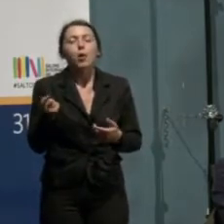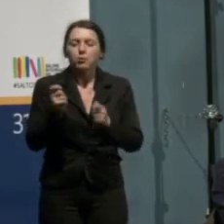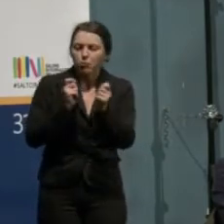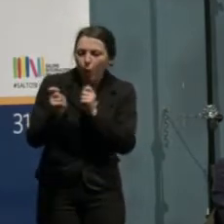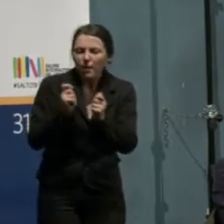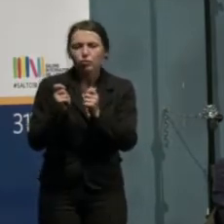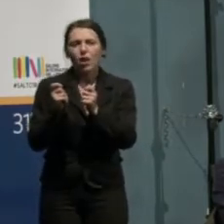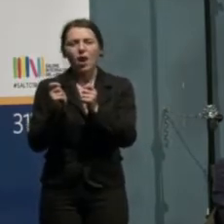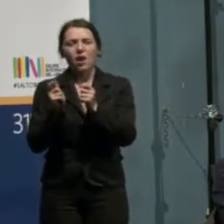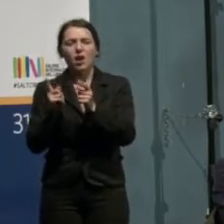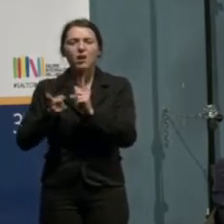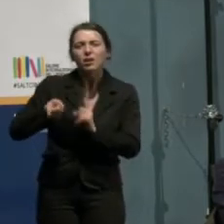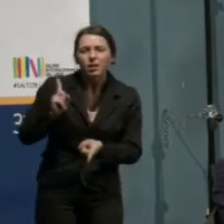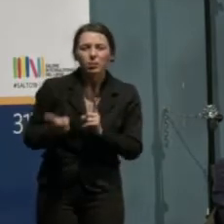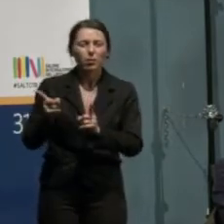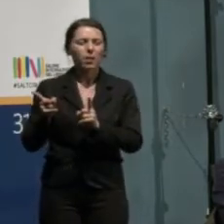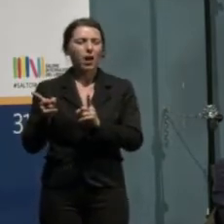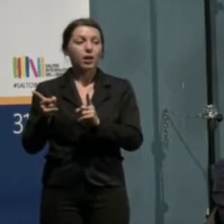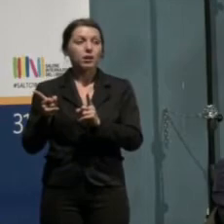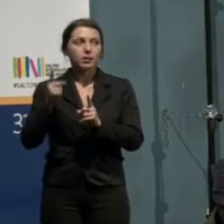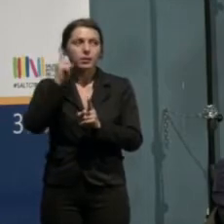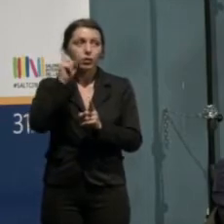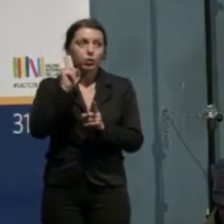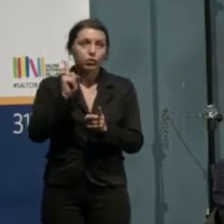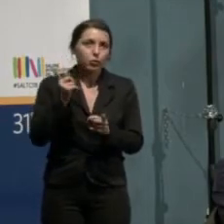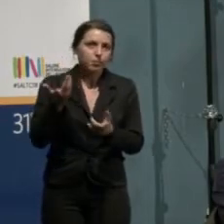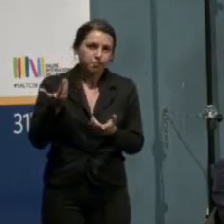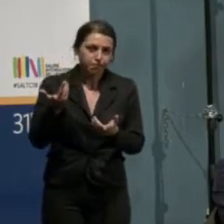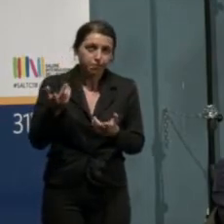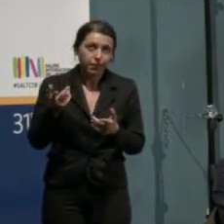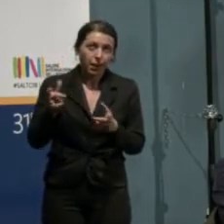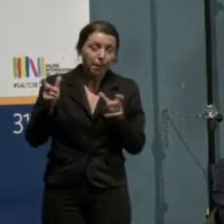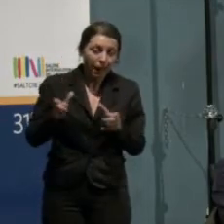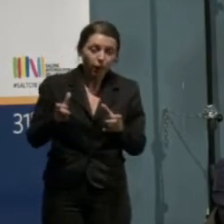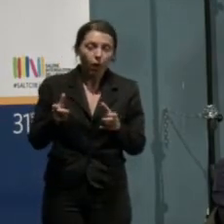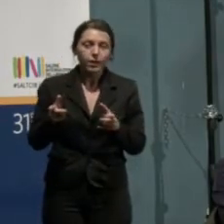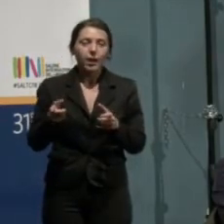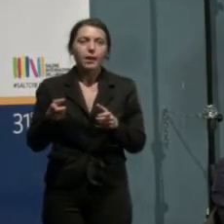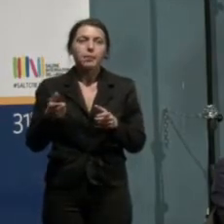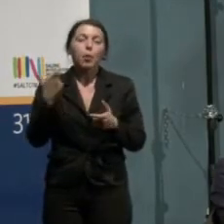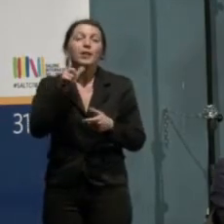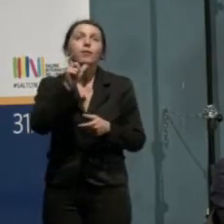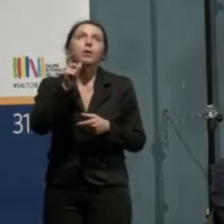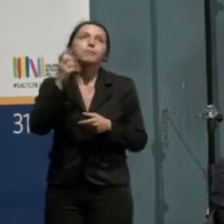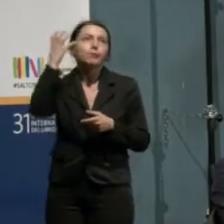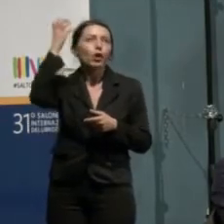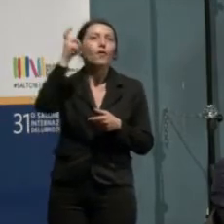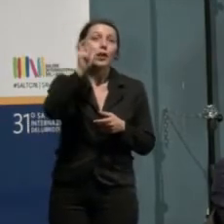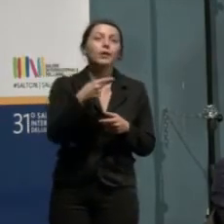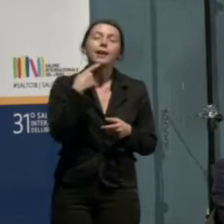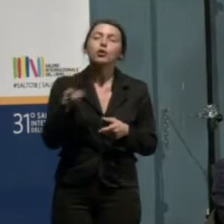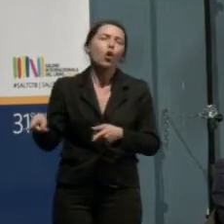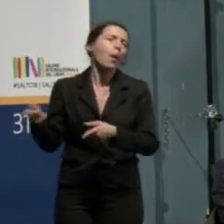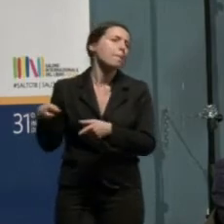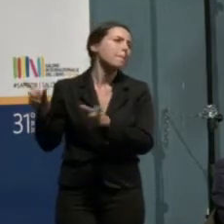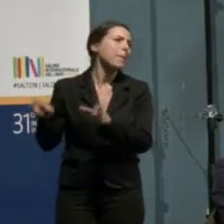rapporti diplomatici che non so se sono davvero inevitabile come il governo italiano ci ha sostenuto di recente ma